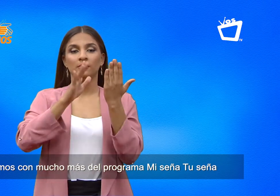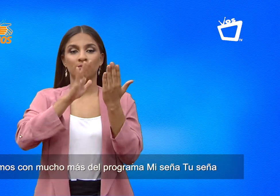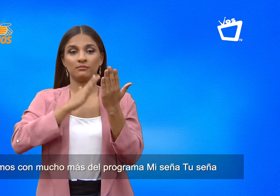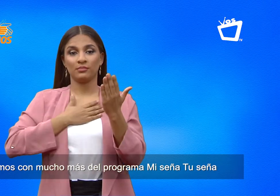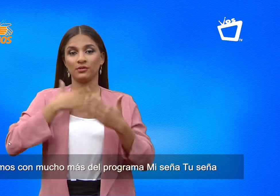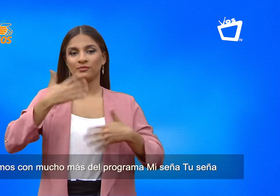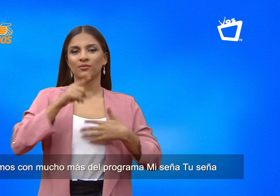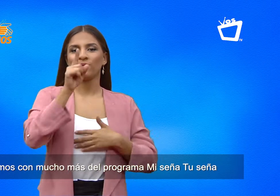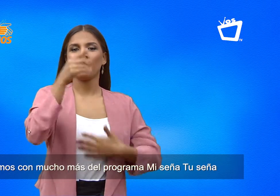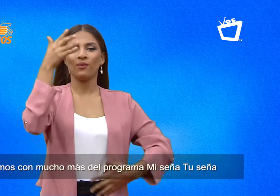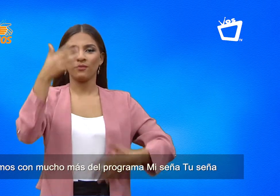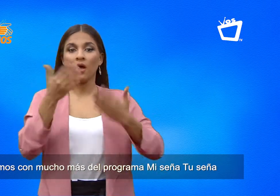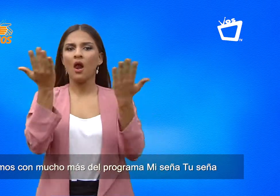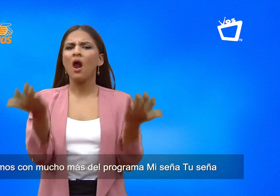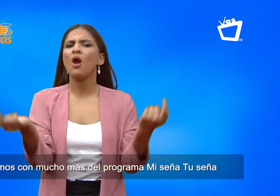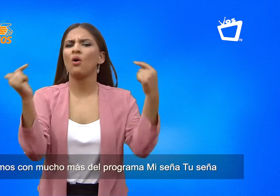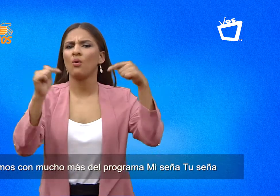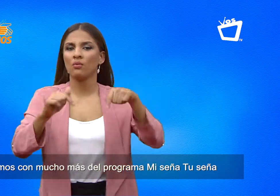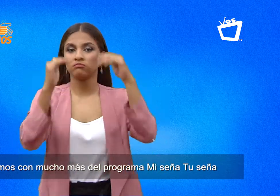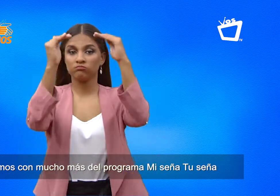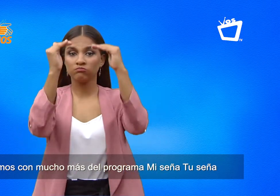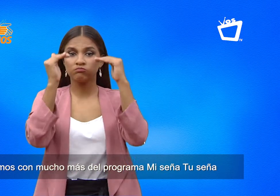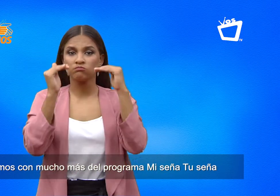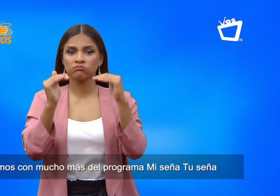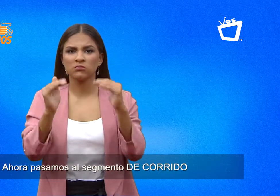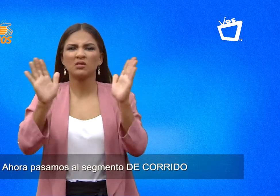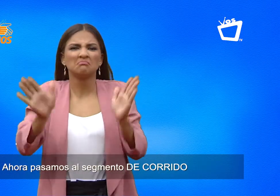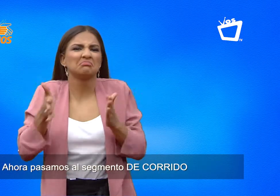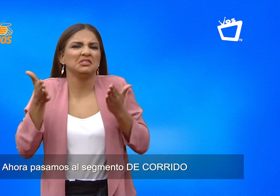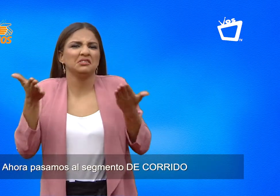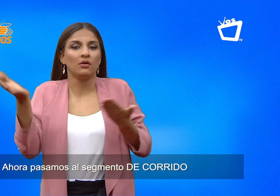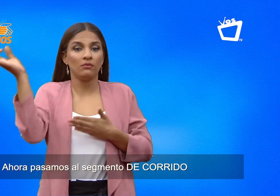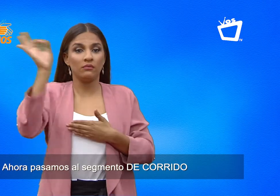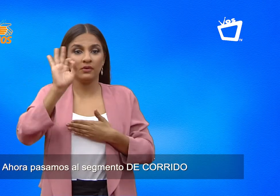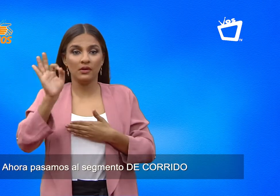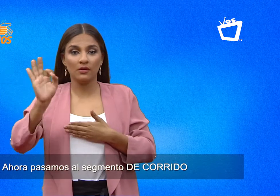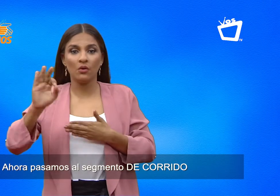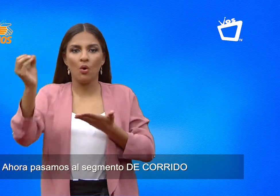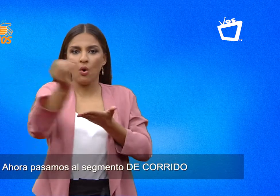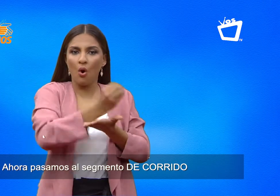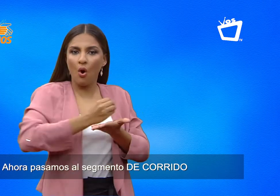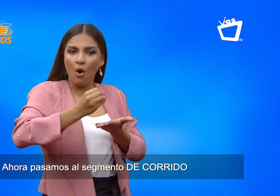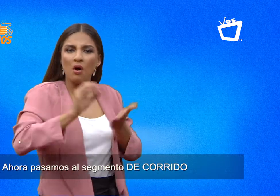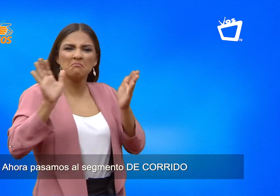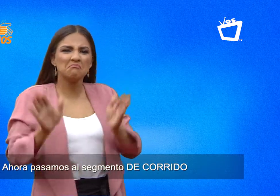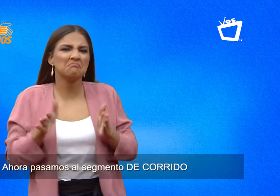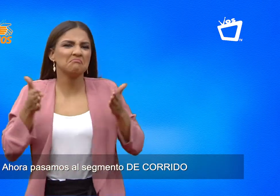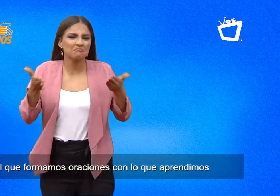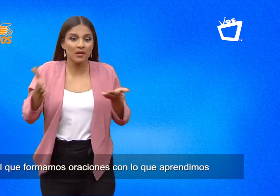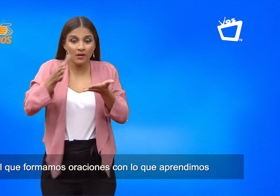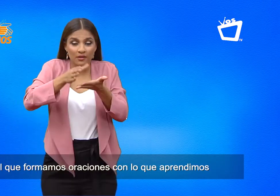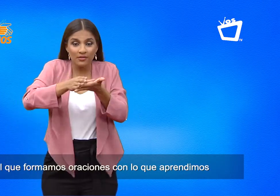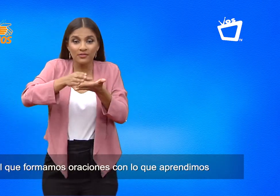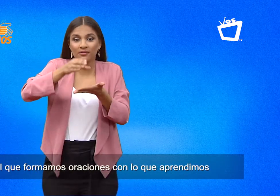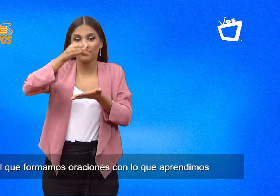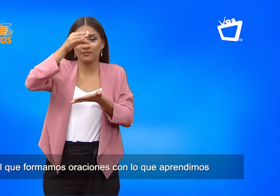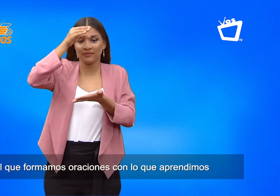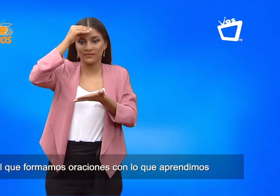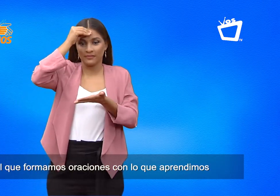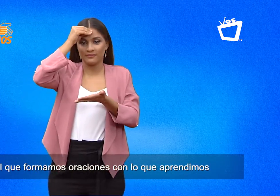Seguimos con mucho más del programa Mi Seña, Tu Seña. Ahora pasamos al segmento de corrido, en el que formamos oraciones con lo